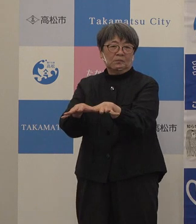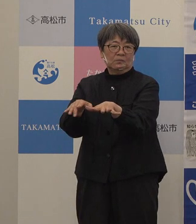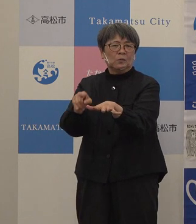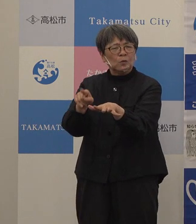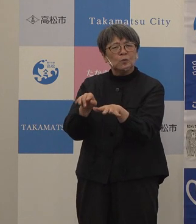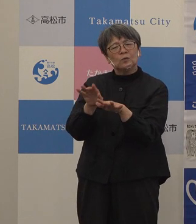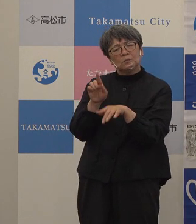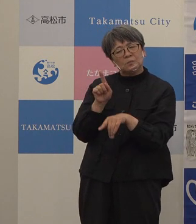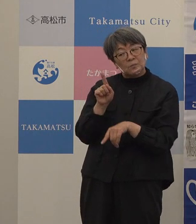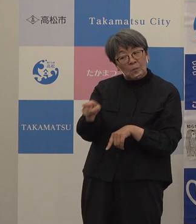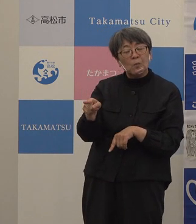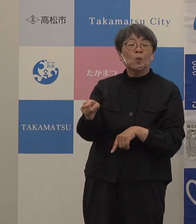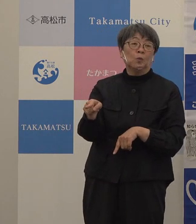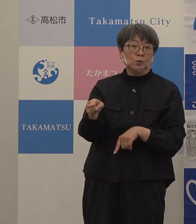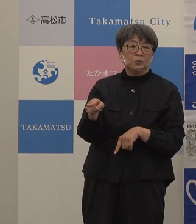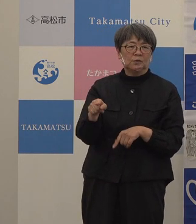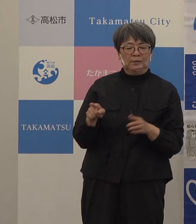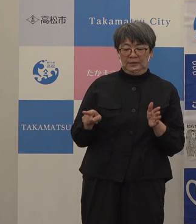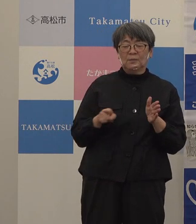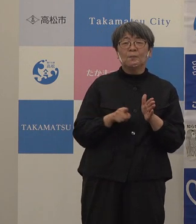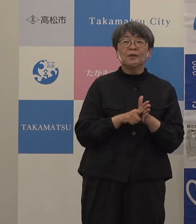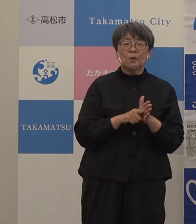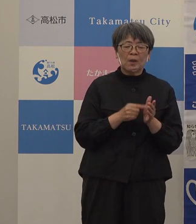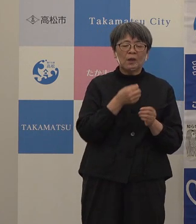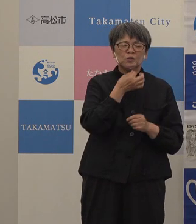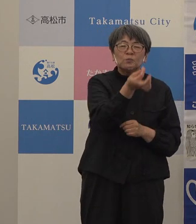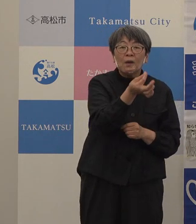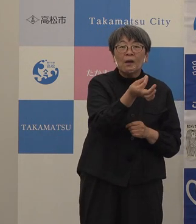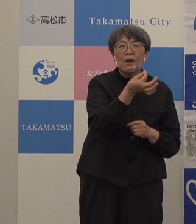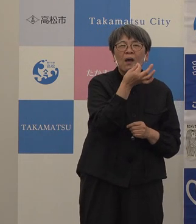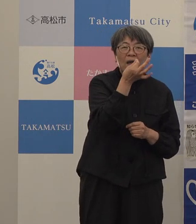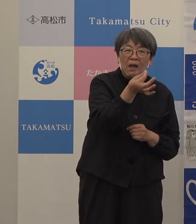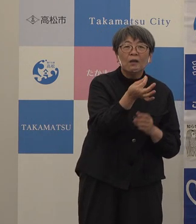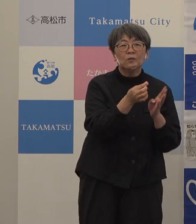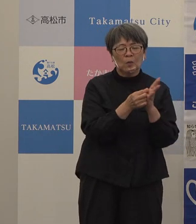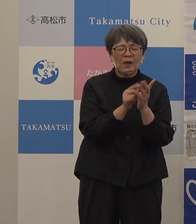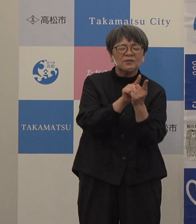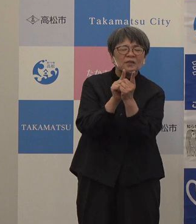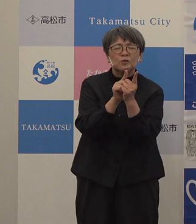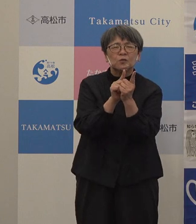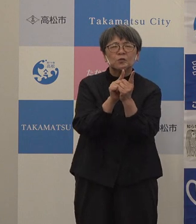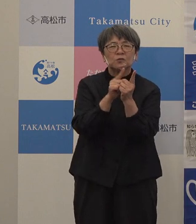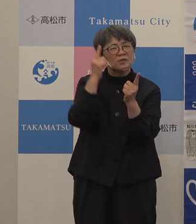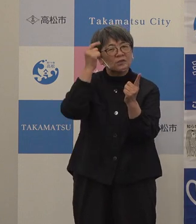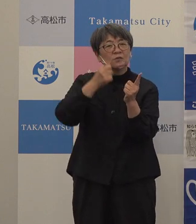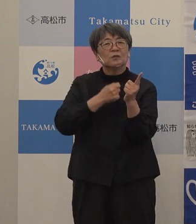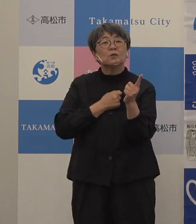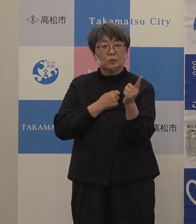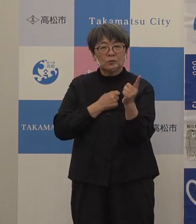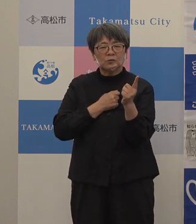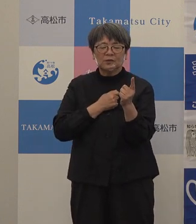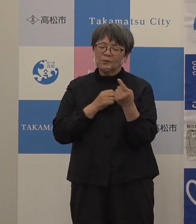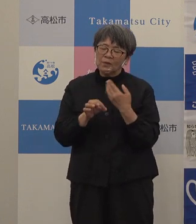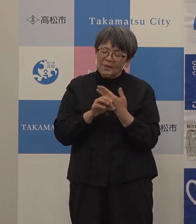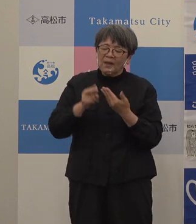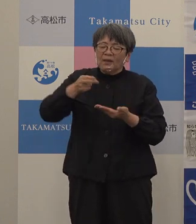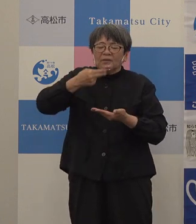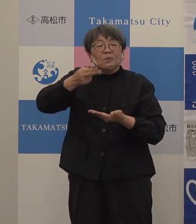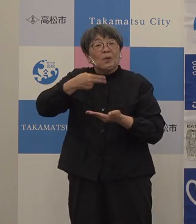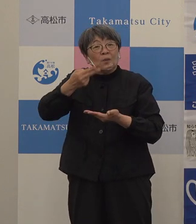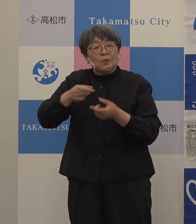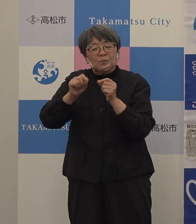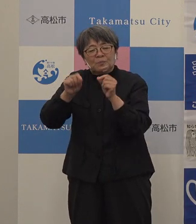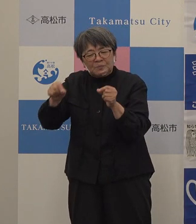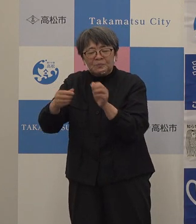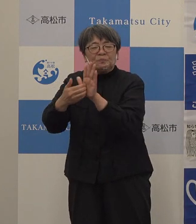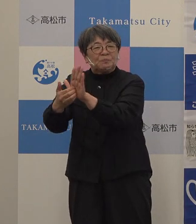くるということで、これまでは飛沫感染、接触感染に気をつけて、特に飲食店での感染を抑